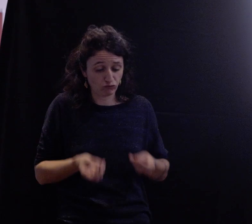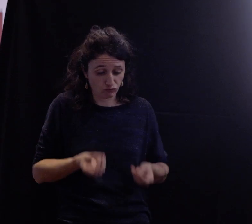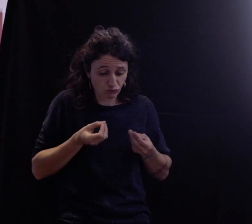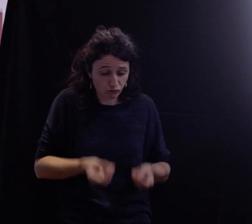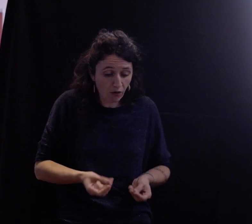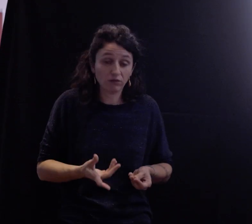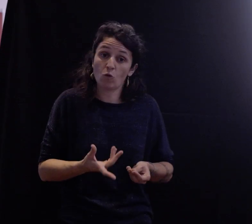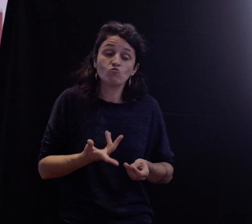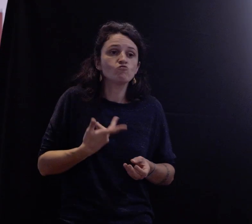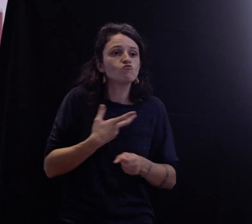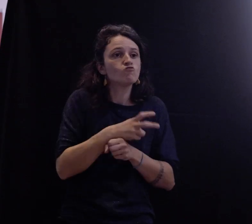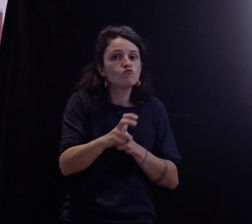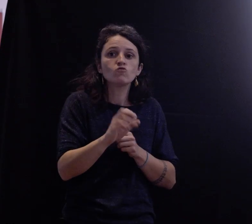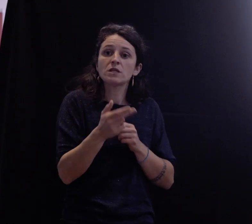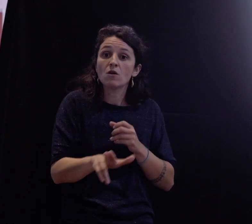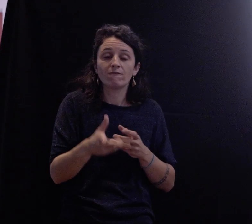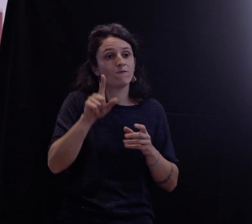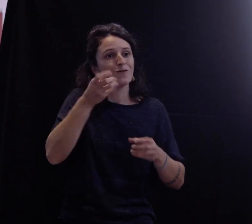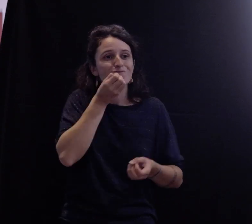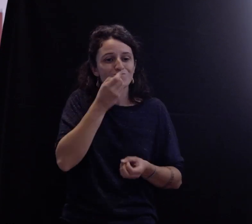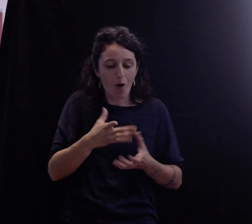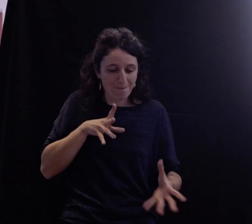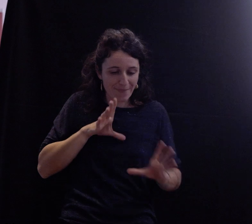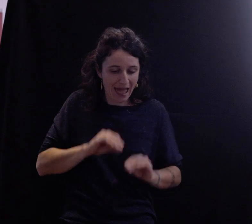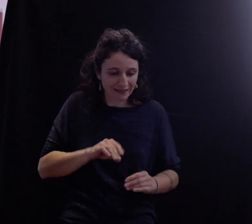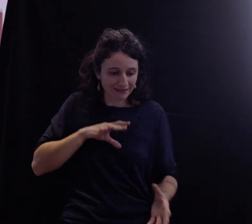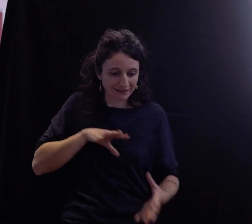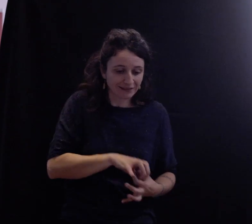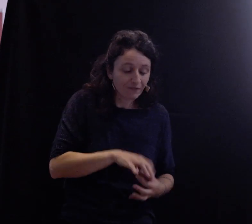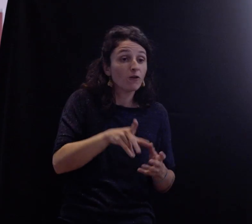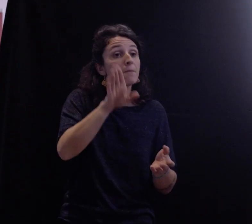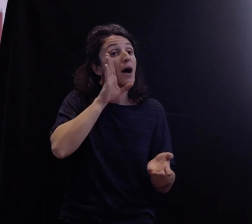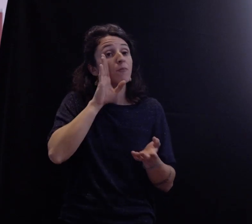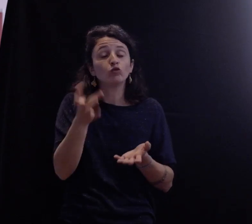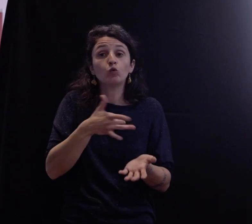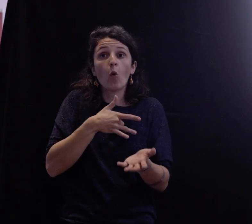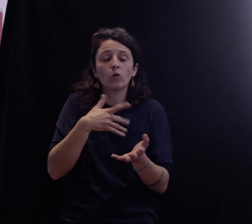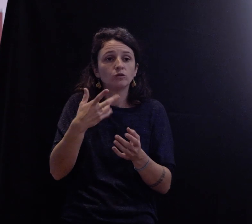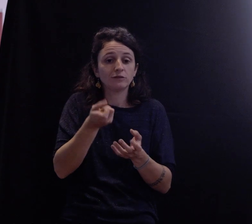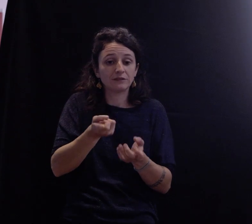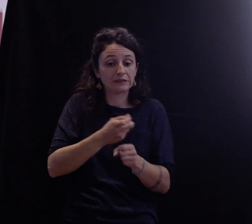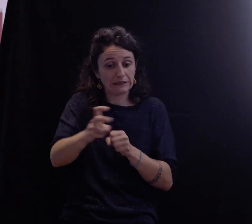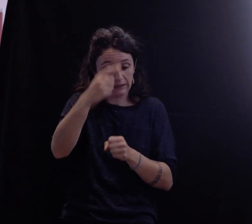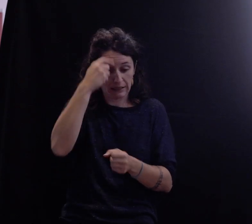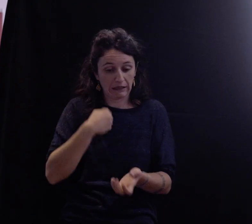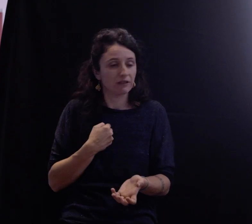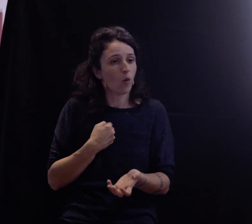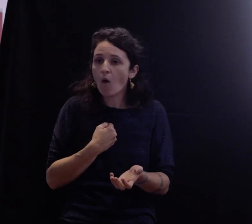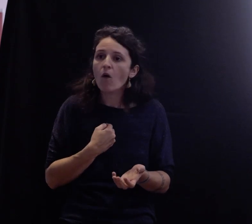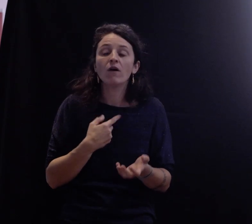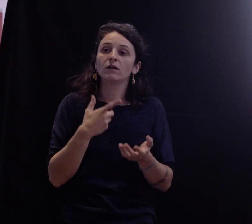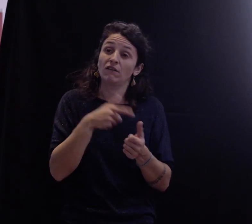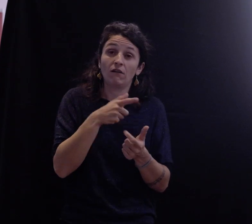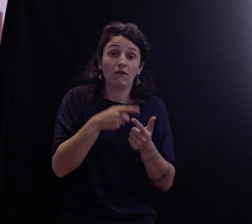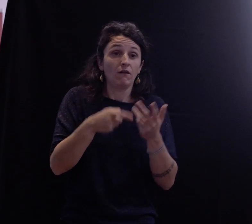soit toxique, faut qu'il aille au bon endroit, faut qu'il n'y ait pas de conséquences sur la maman, faut que ce soit le bon moment, et puis si on le met plus tard, est-ce que ça va encore avoir